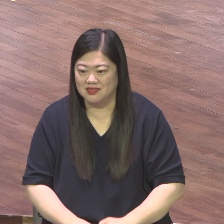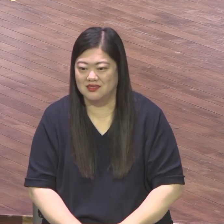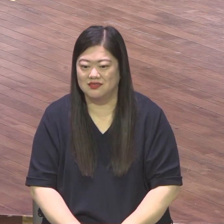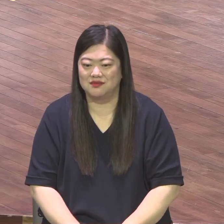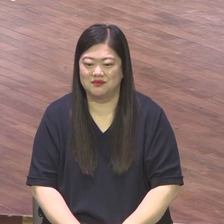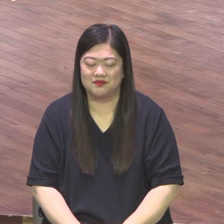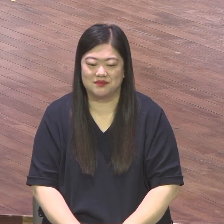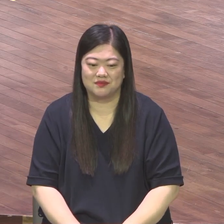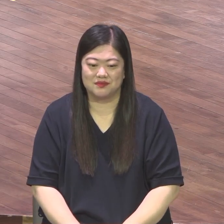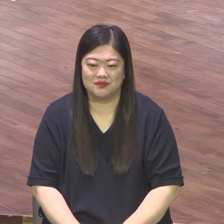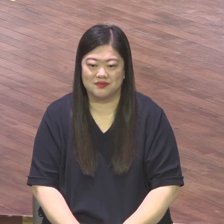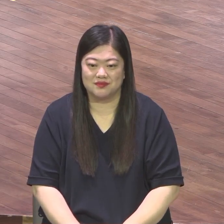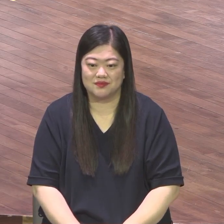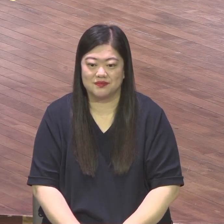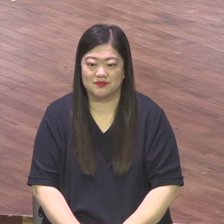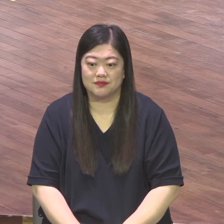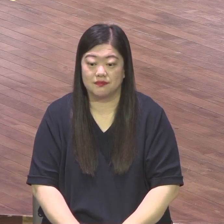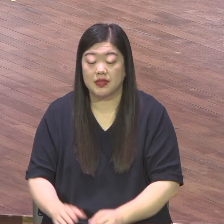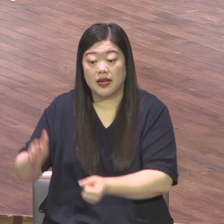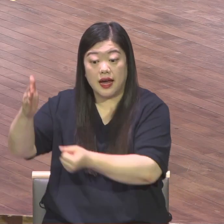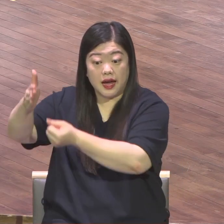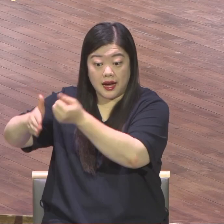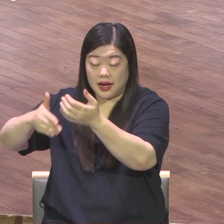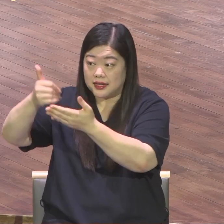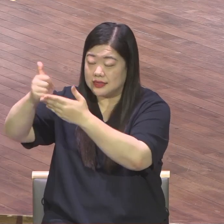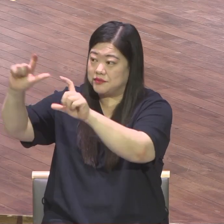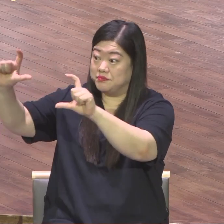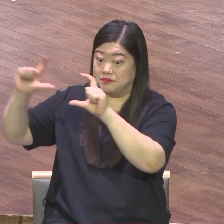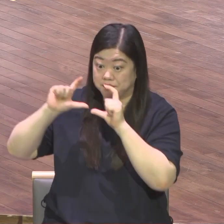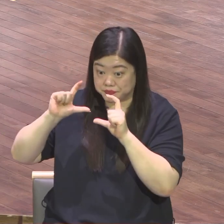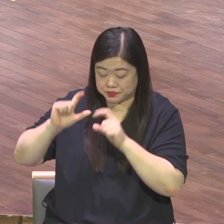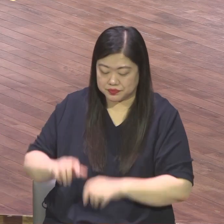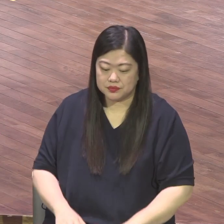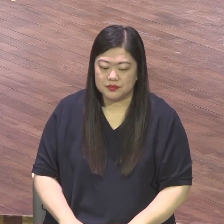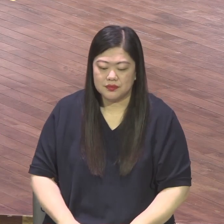하나님은 우리에게 감사로